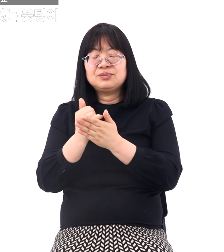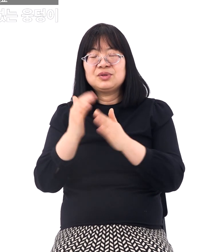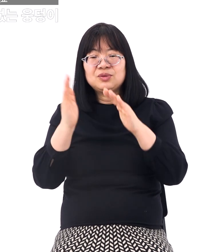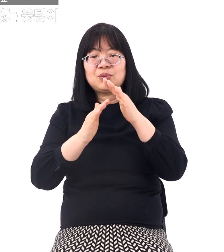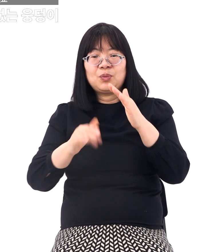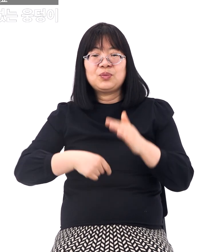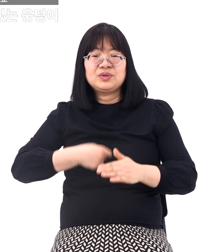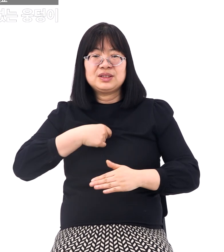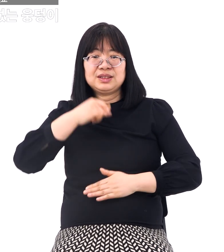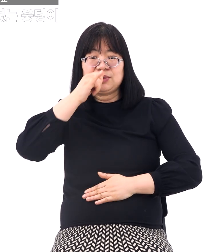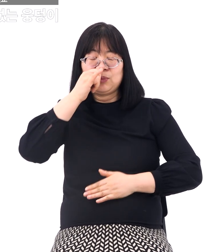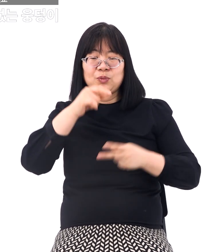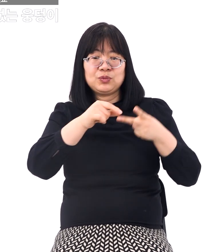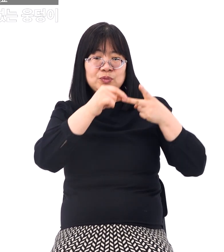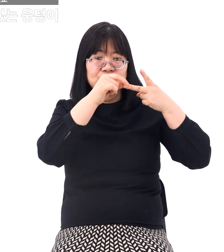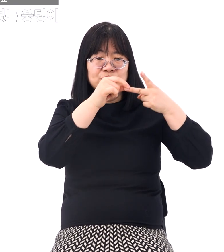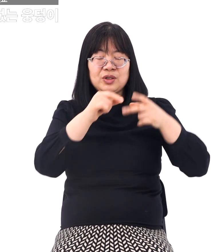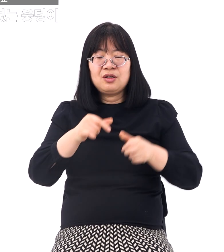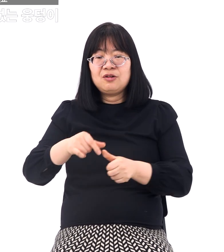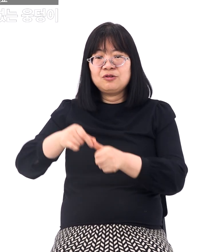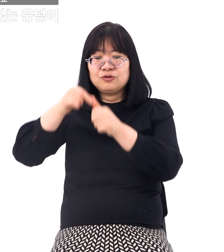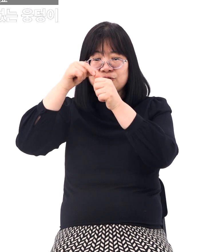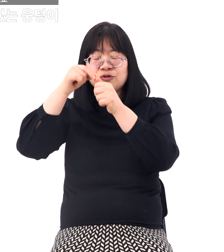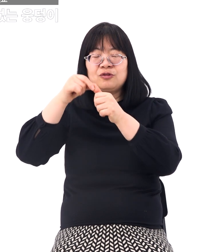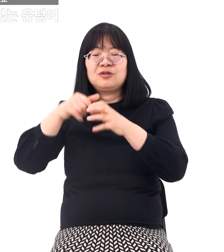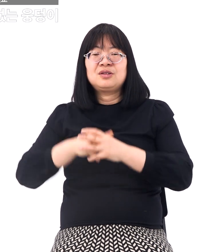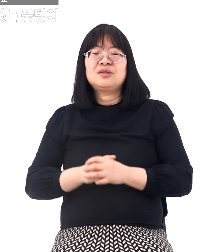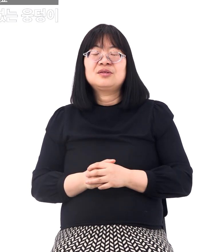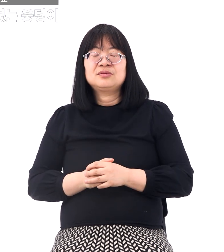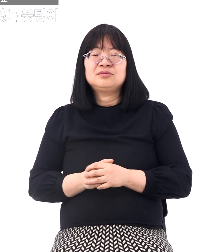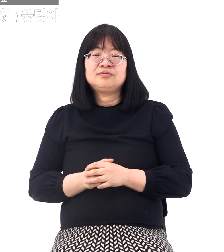두 번째는요, 구원을